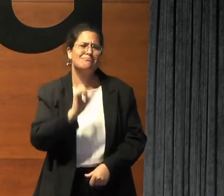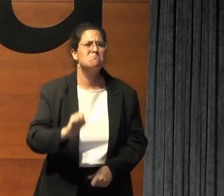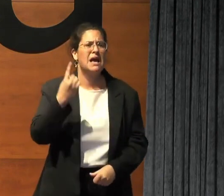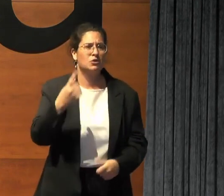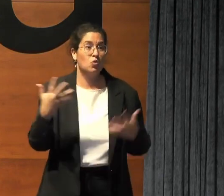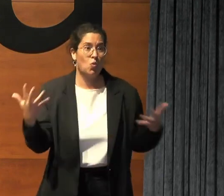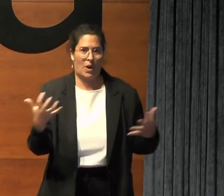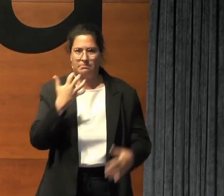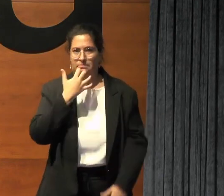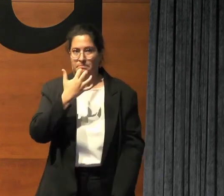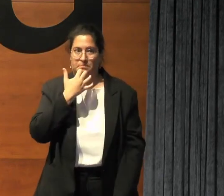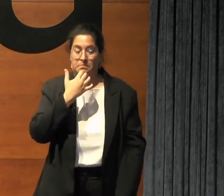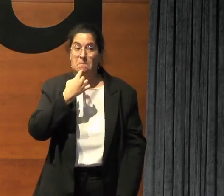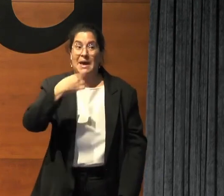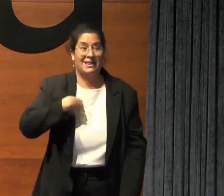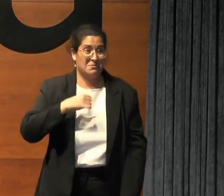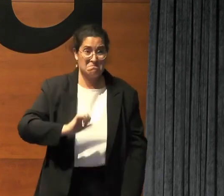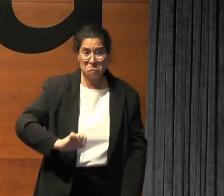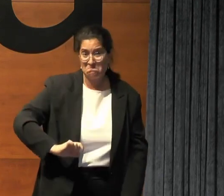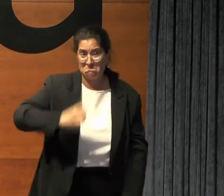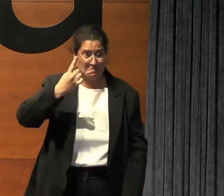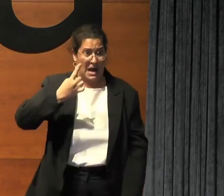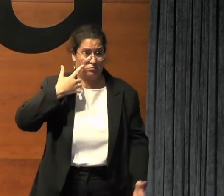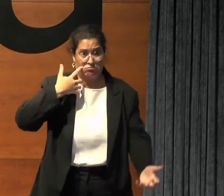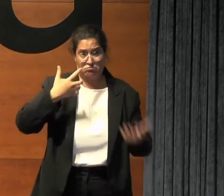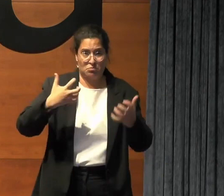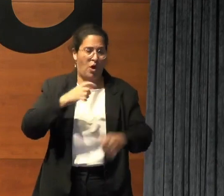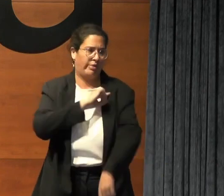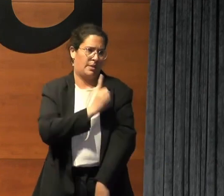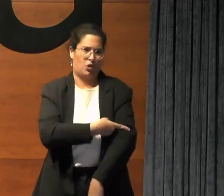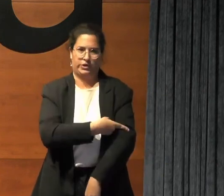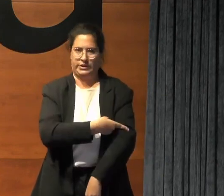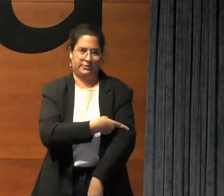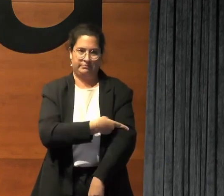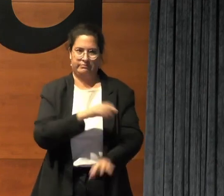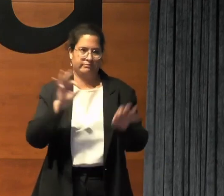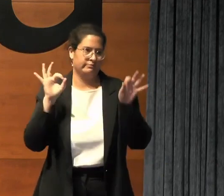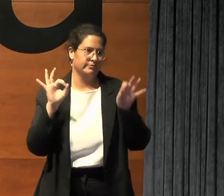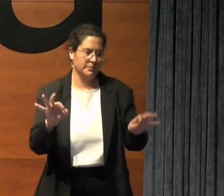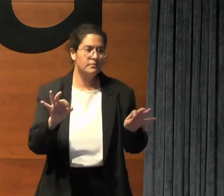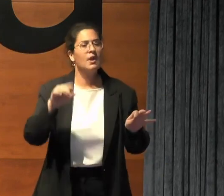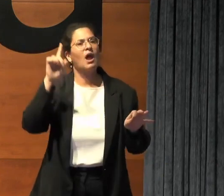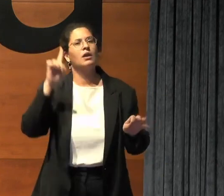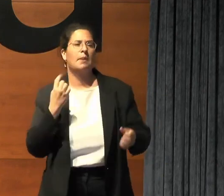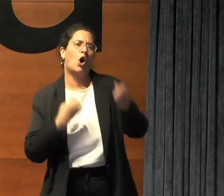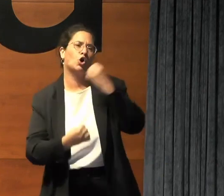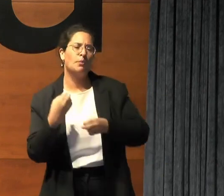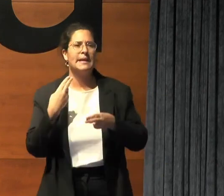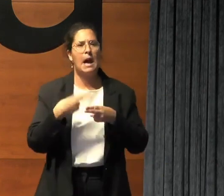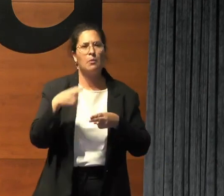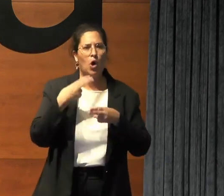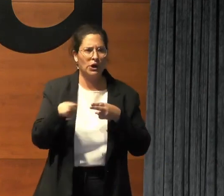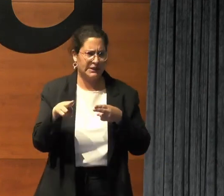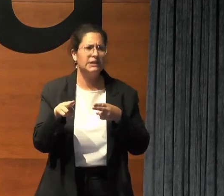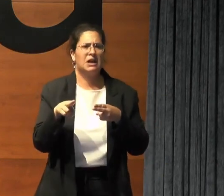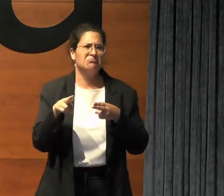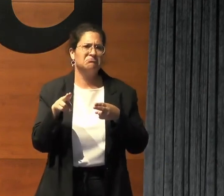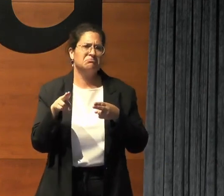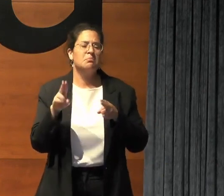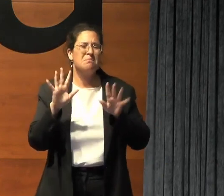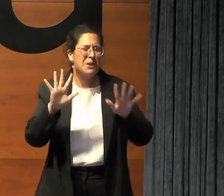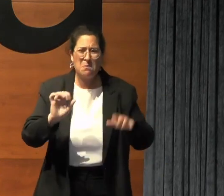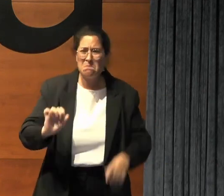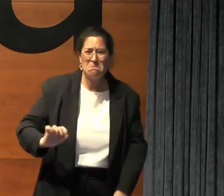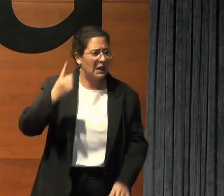Cuando se les preguntaba qué sección era la más complicada para ellas, la mayoría decían que era la sección de deportes, seguida de